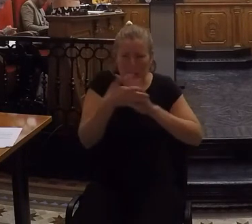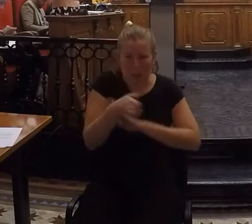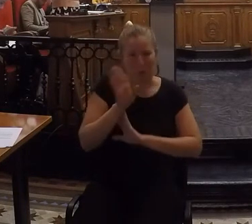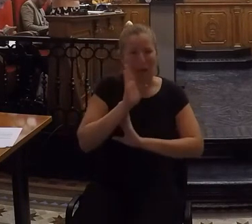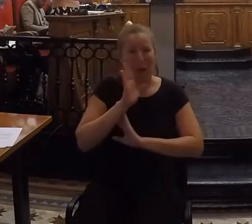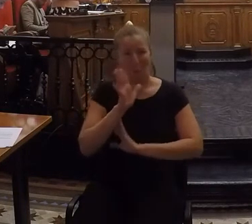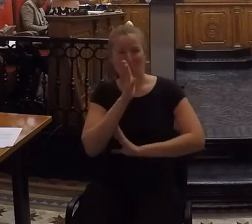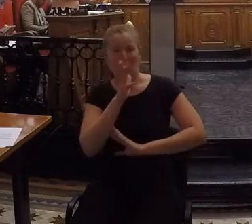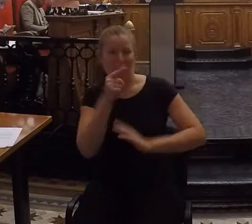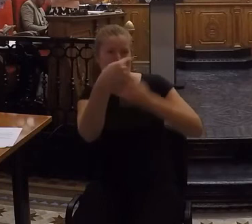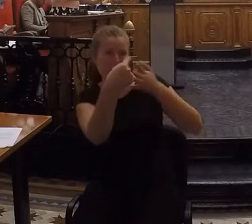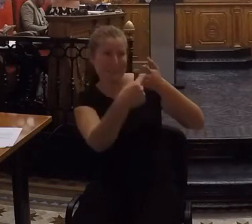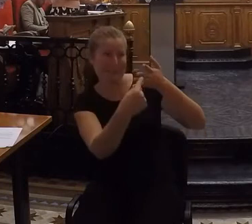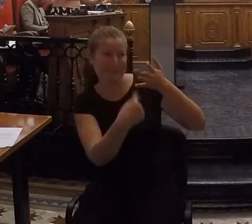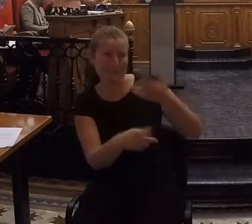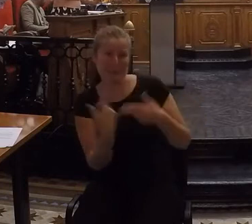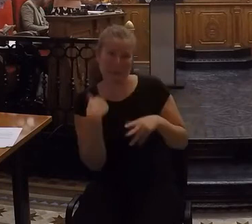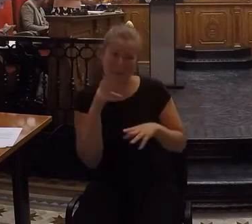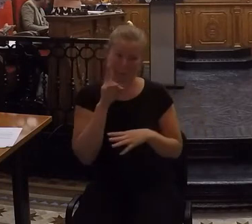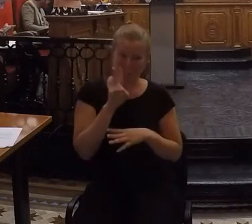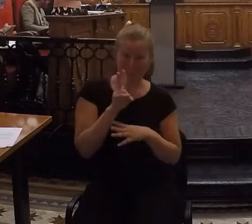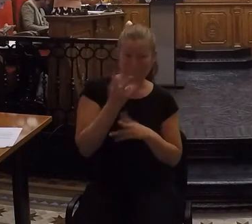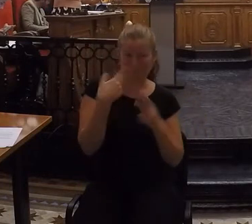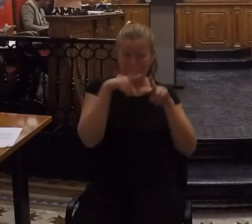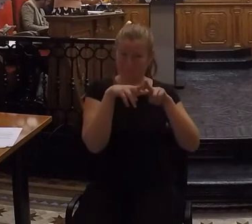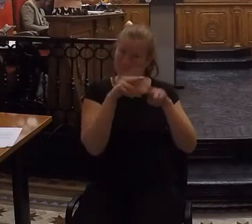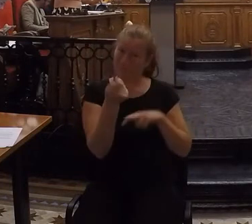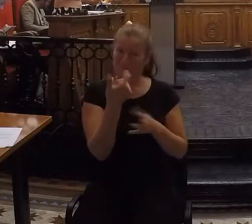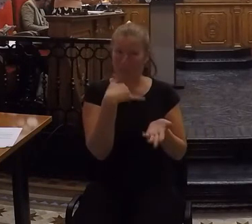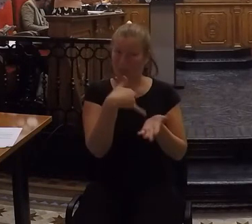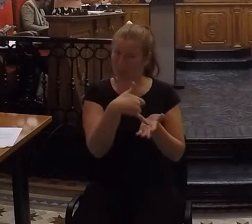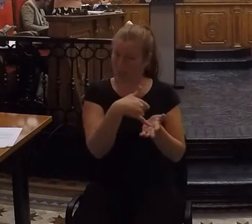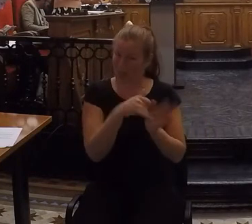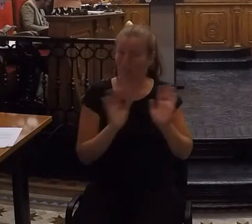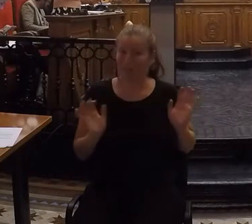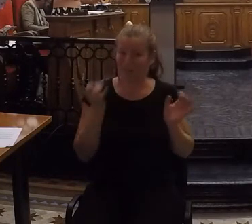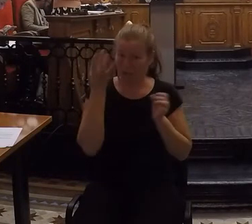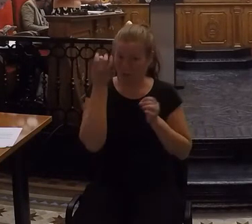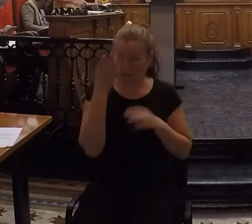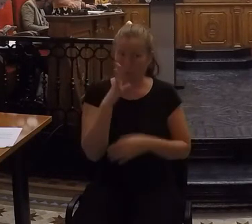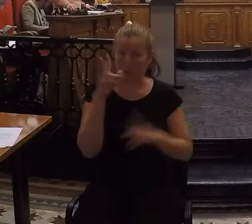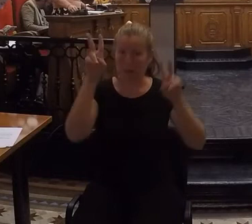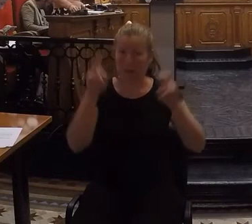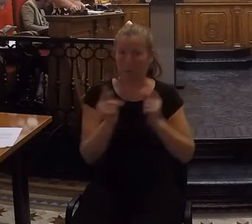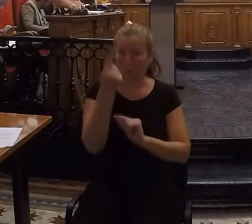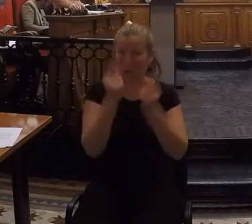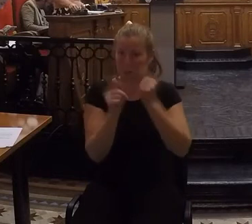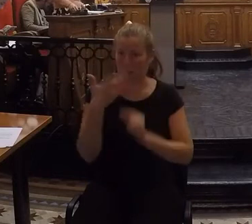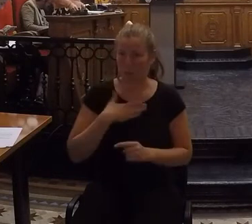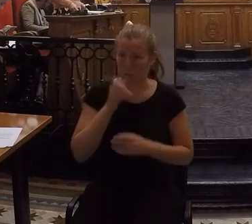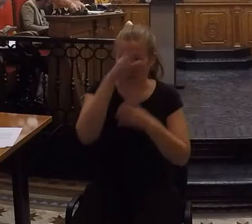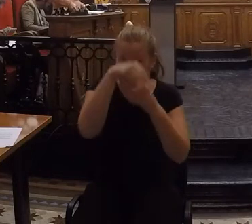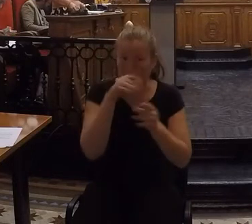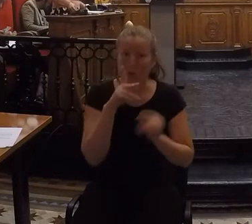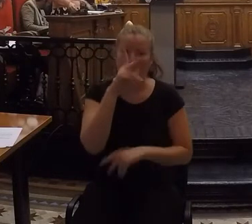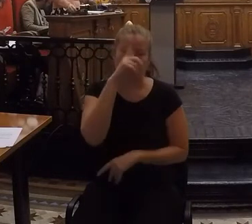respeto a aquellos que han intervenido en contra de los presupuestos del Ayuntamiento para 2017, que son